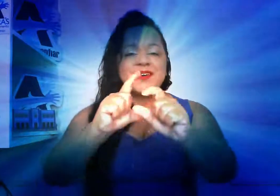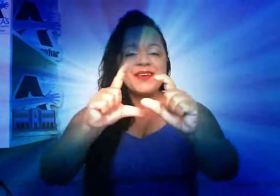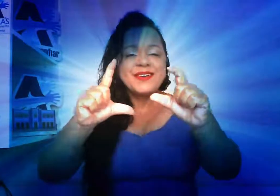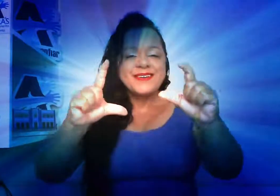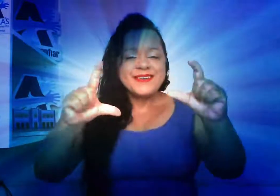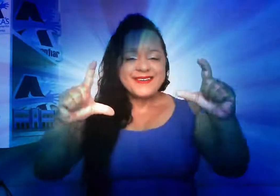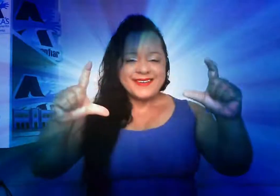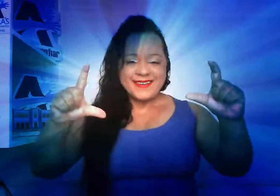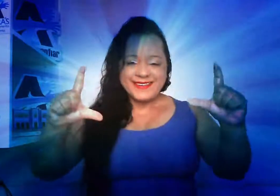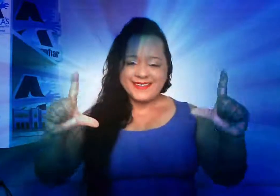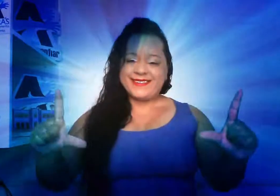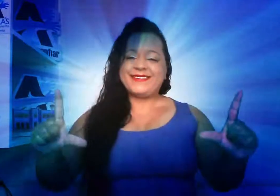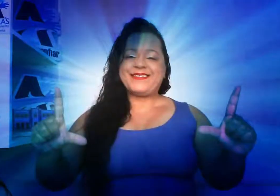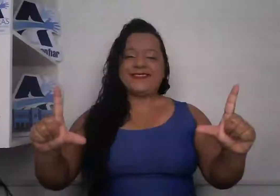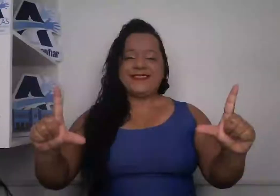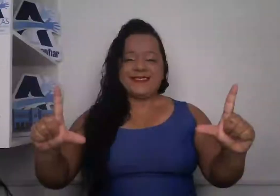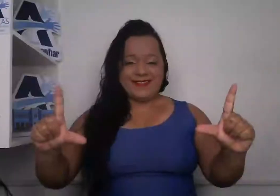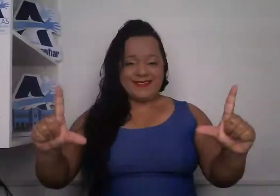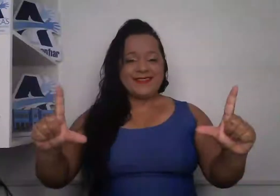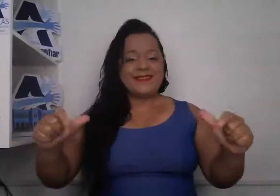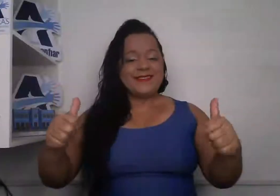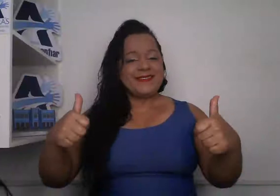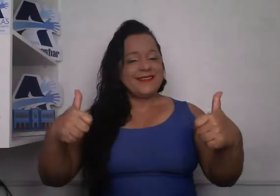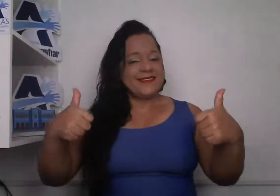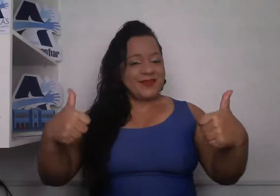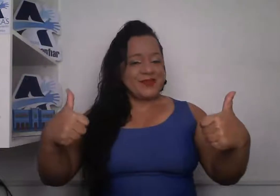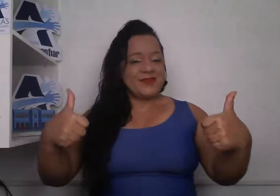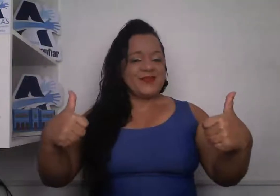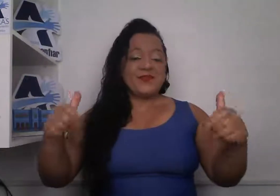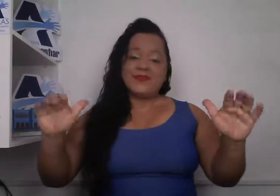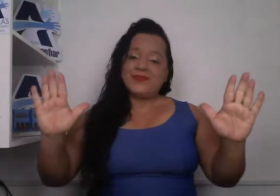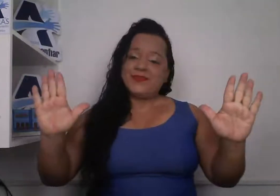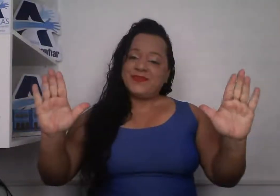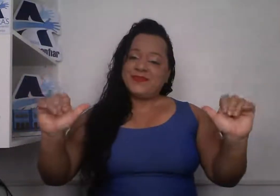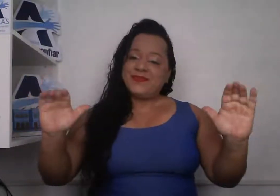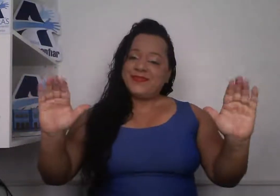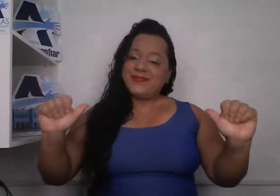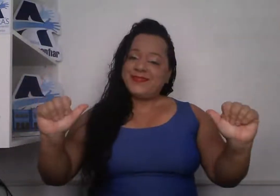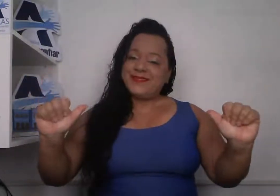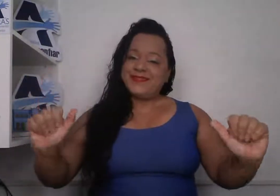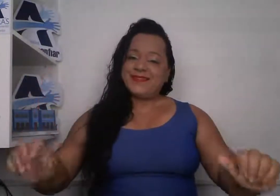Muito bom dia. Até a próxima.